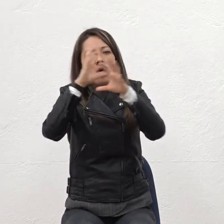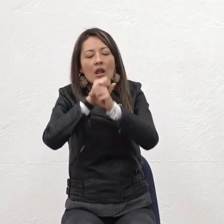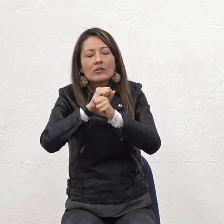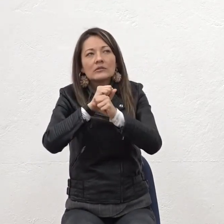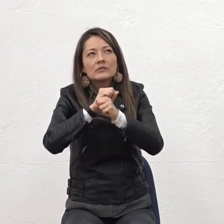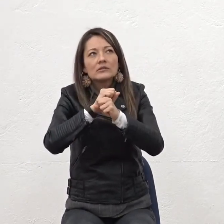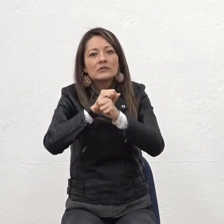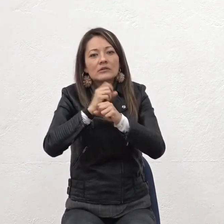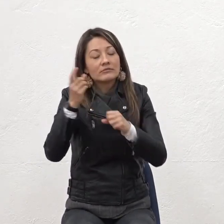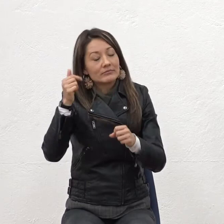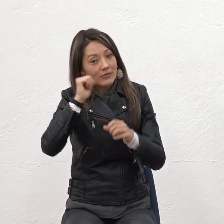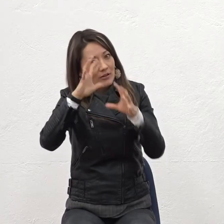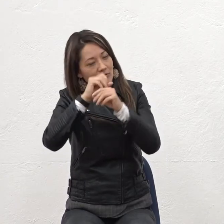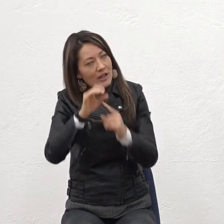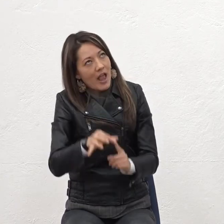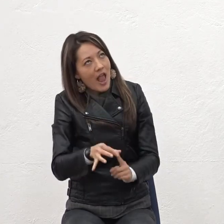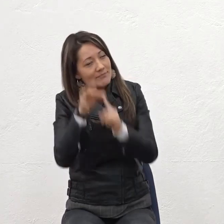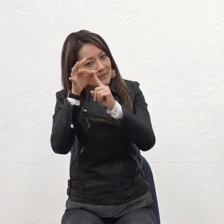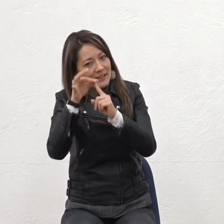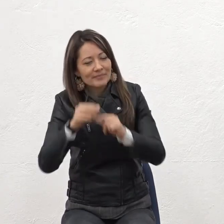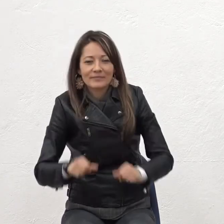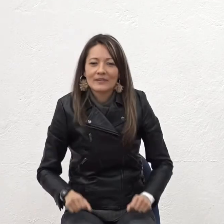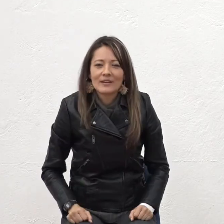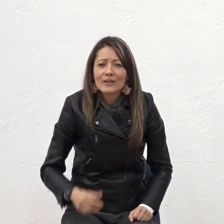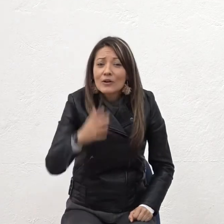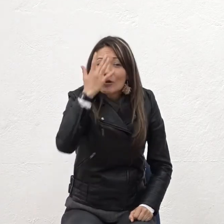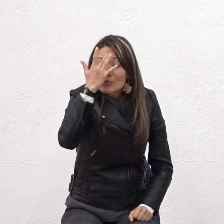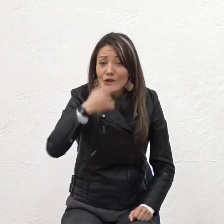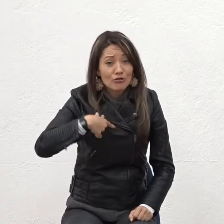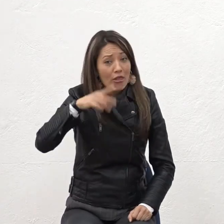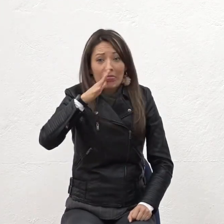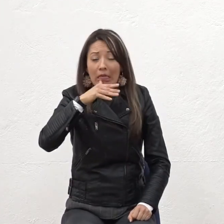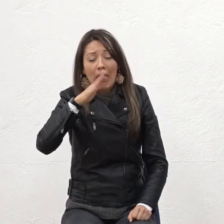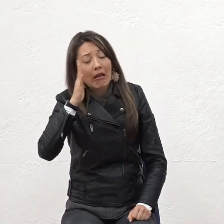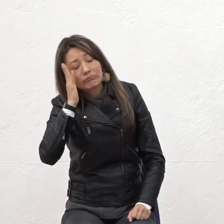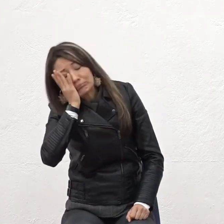noche muy especial, porque no dormí,